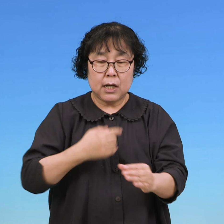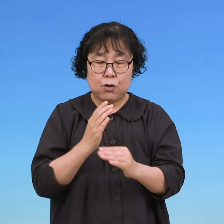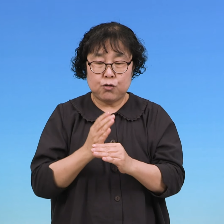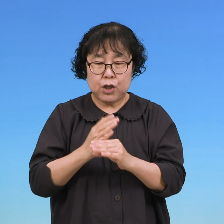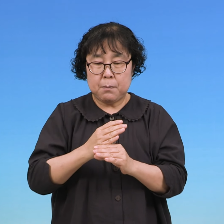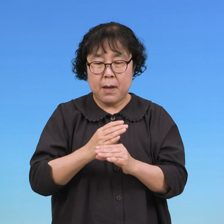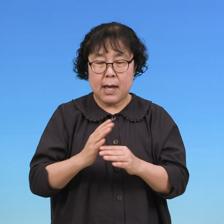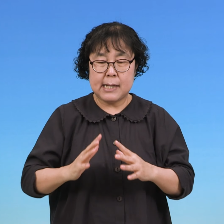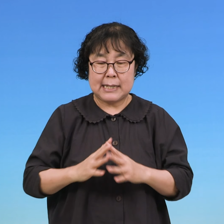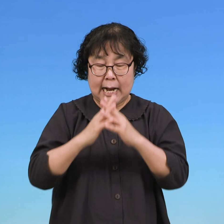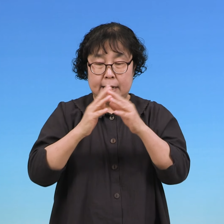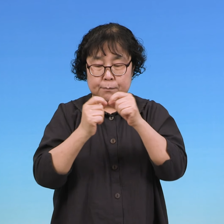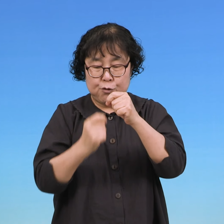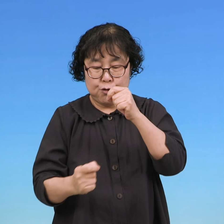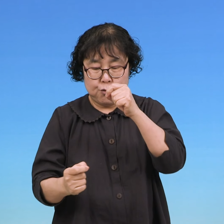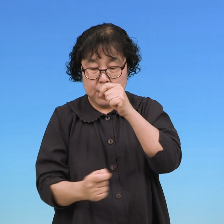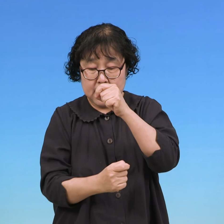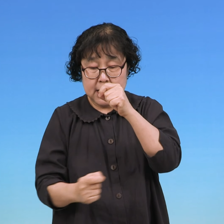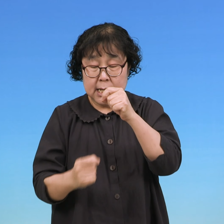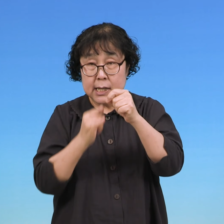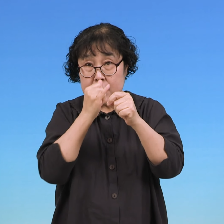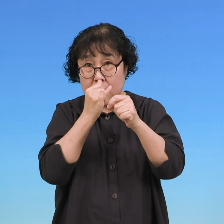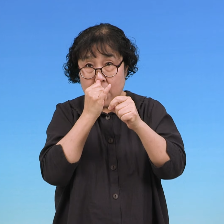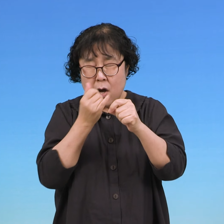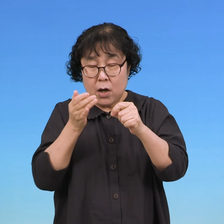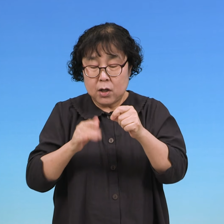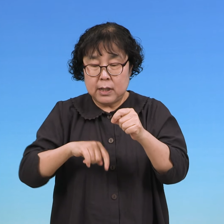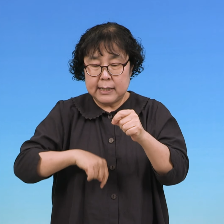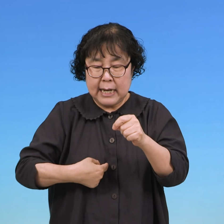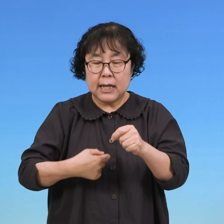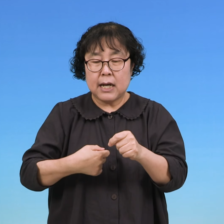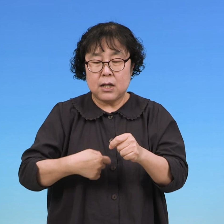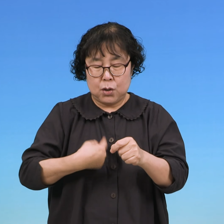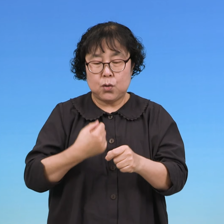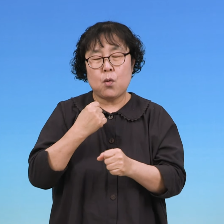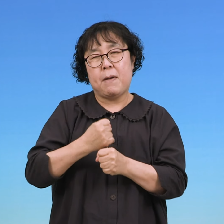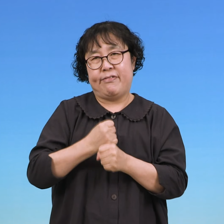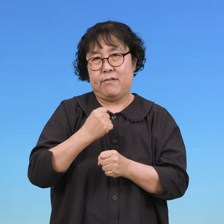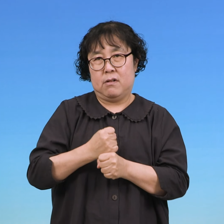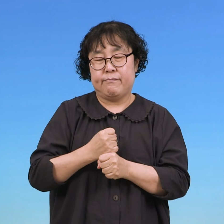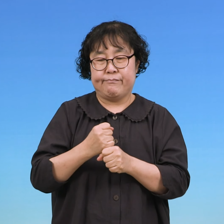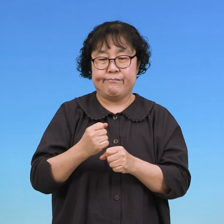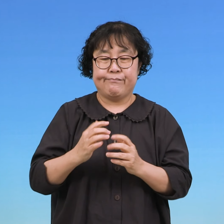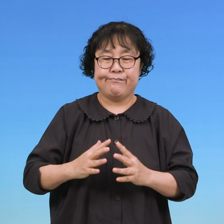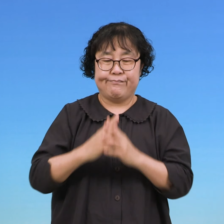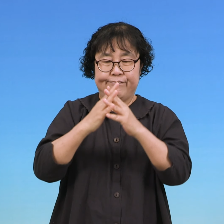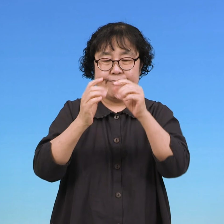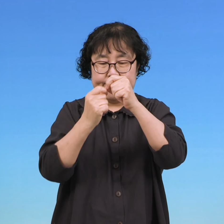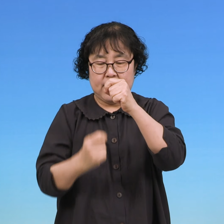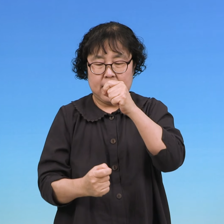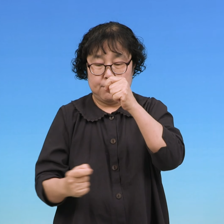다림줄이 있기는 있는데 그 다림줄이 자기가 만든 다림줄이에요